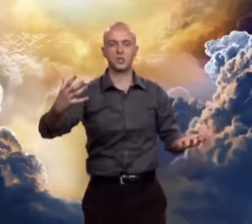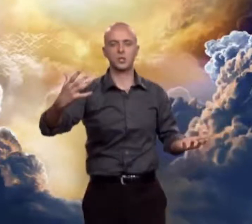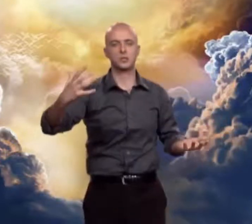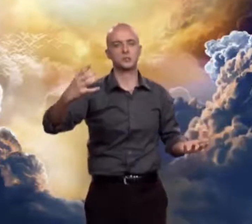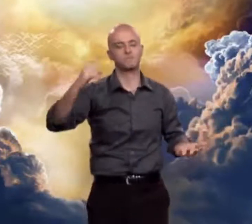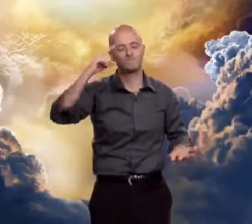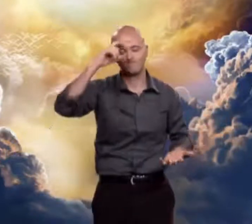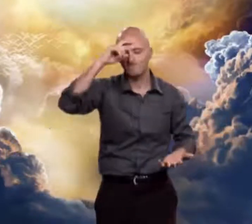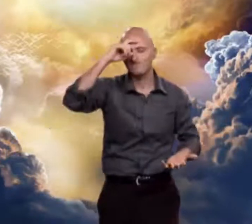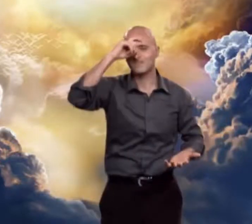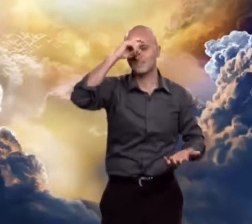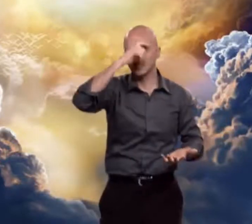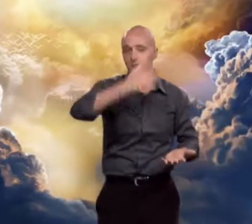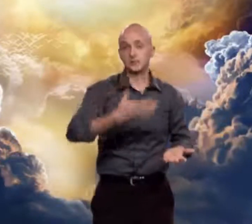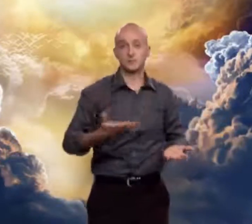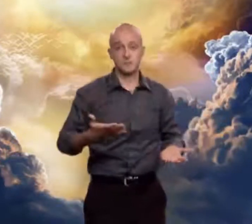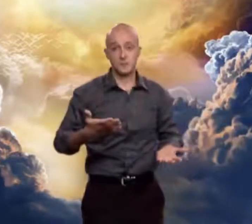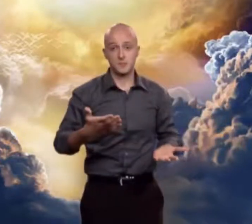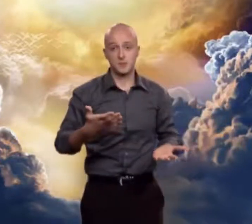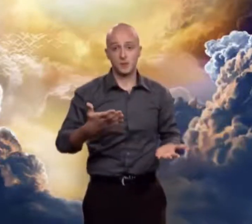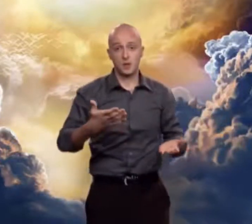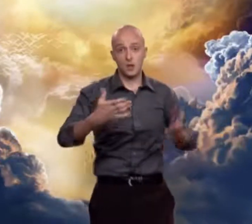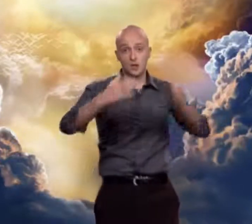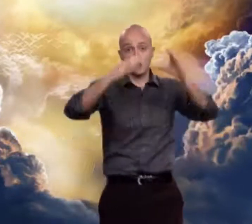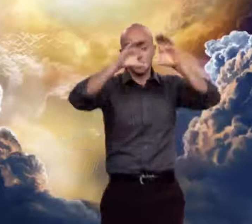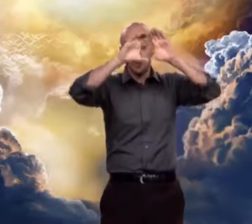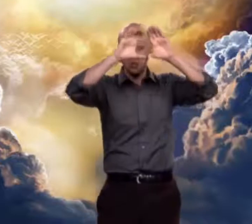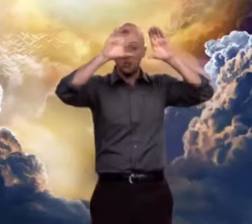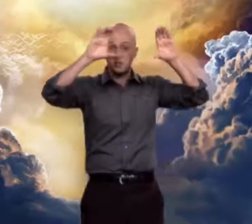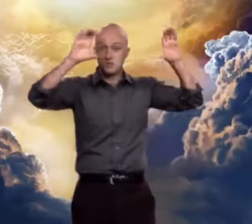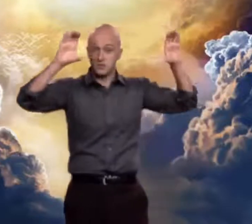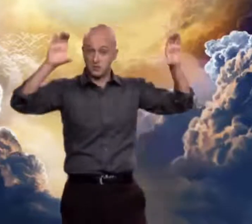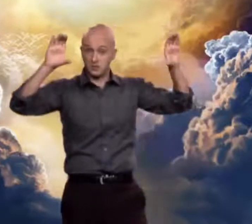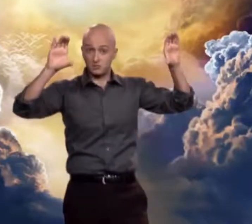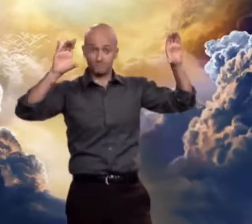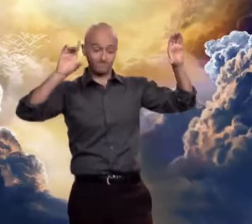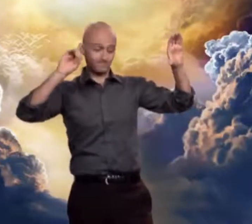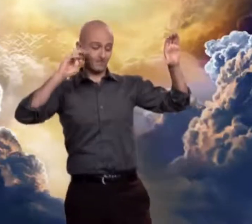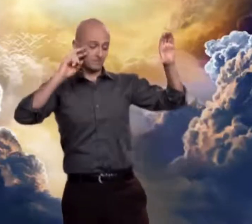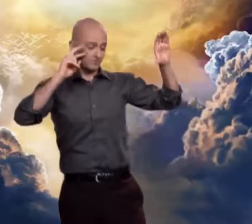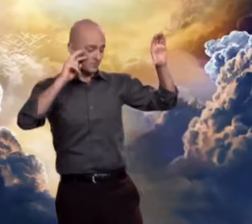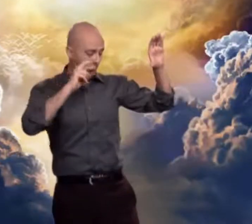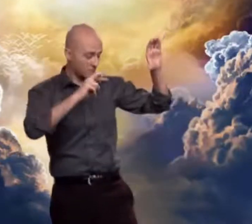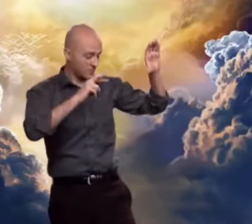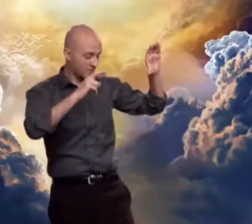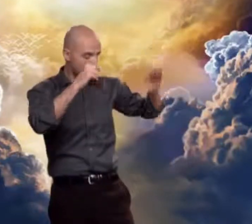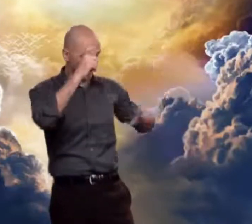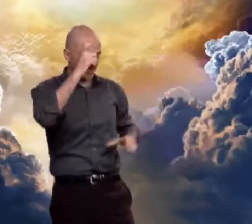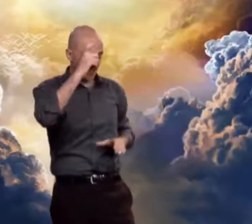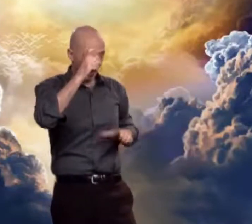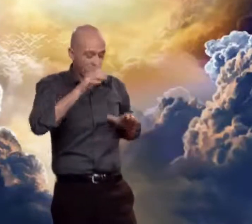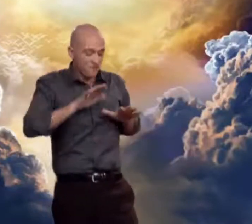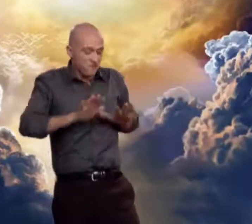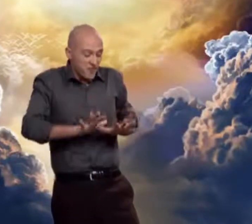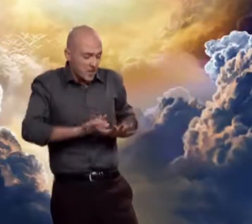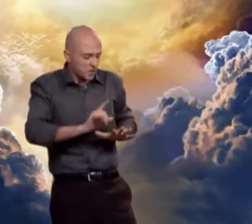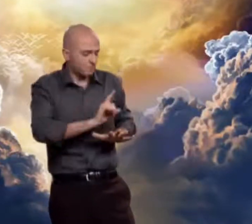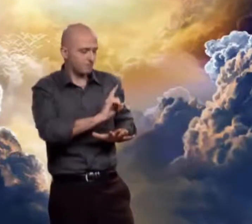Satanás e suas hostes lançaram a culpa de sua rebelião sobre Cristo. Afirmaram que se não houvessem sido censurados,